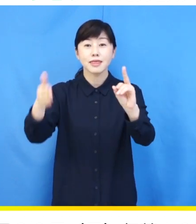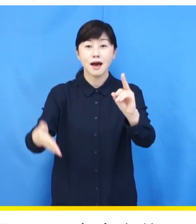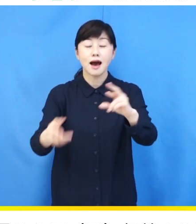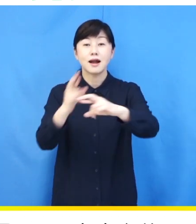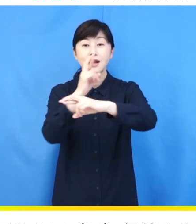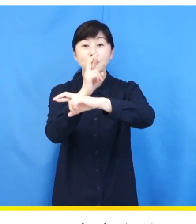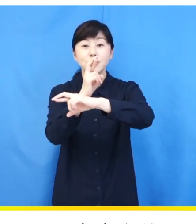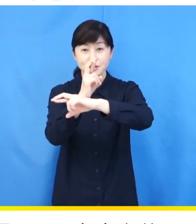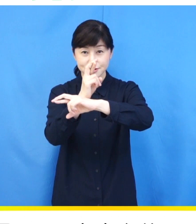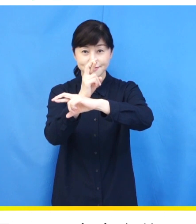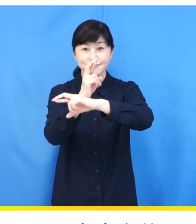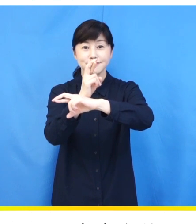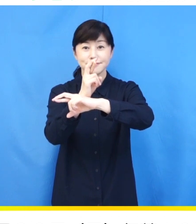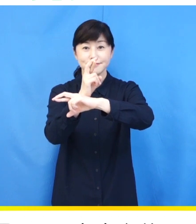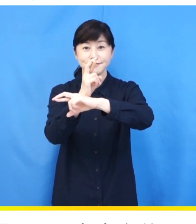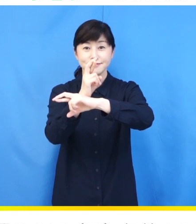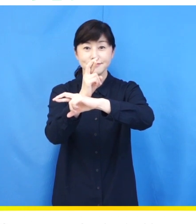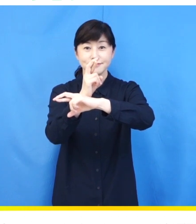です